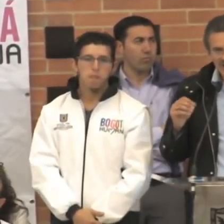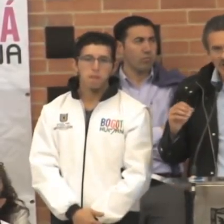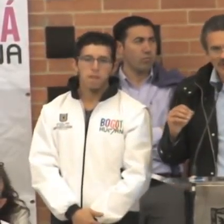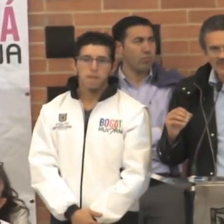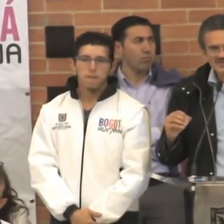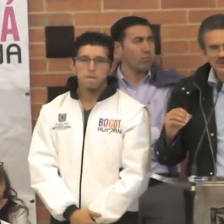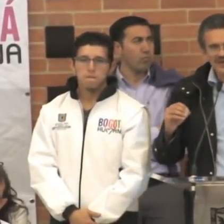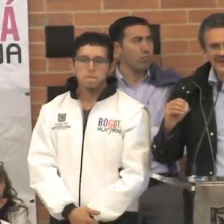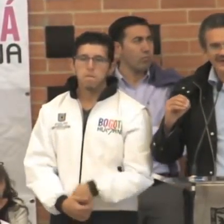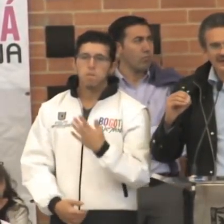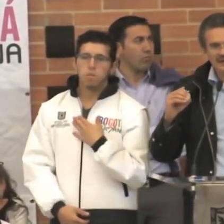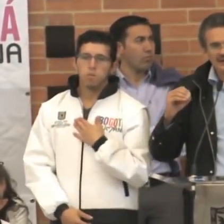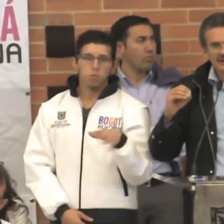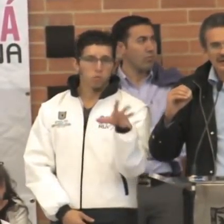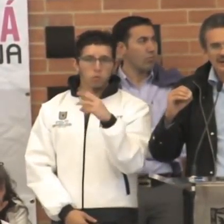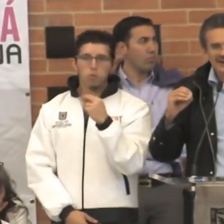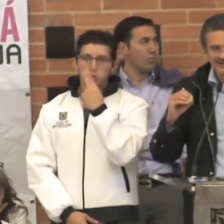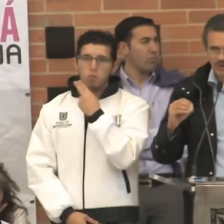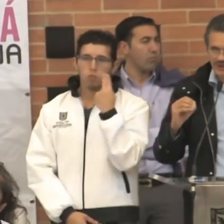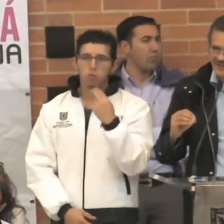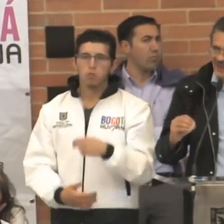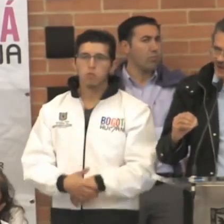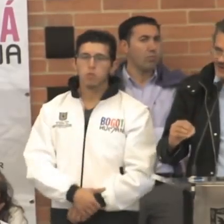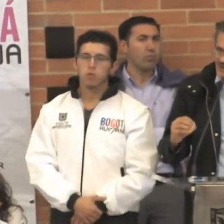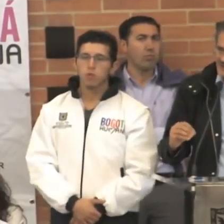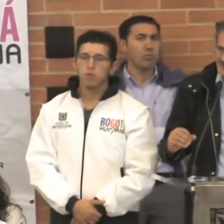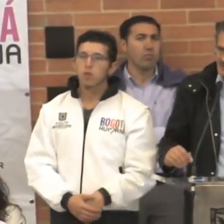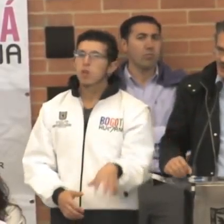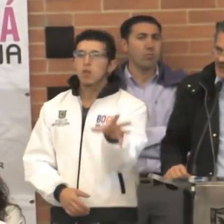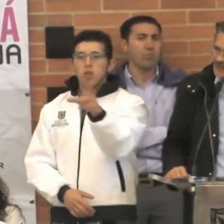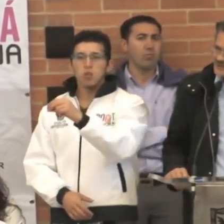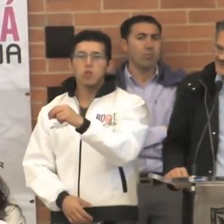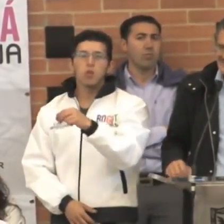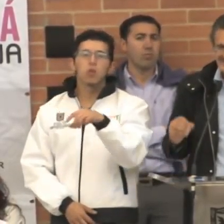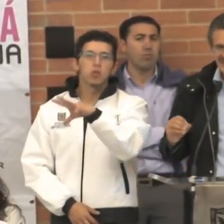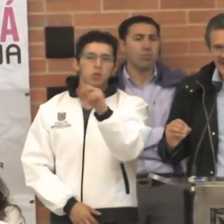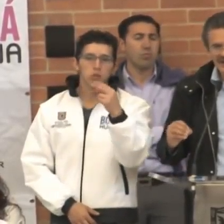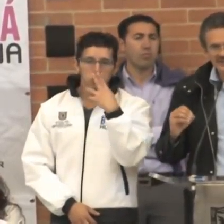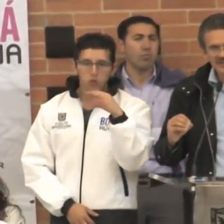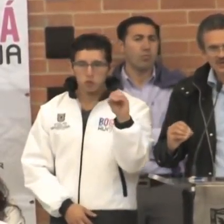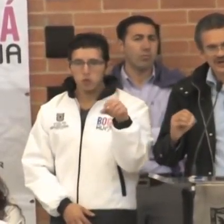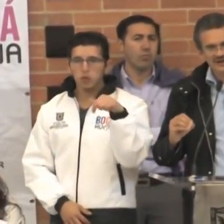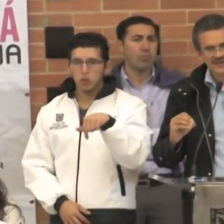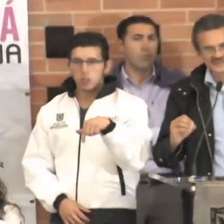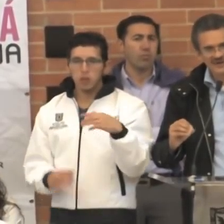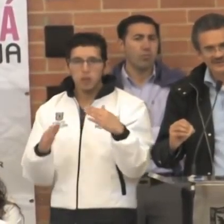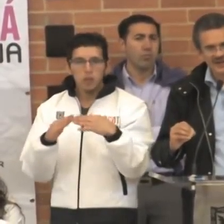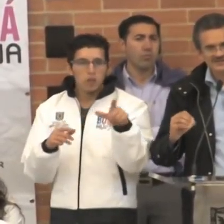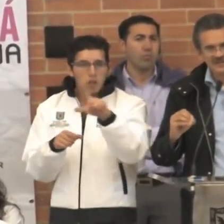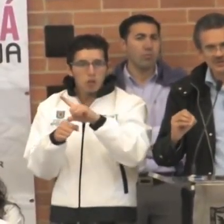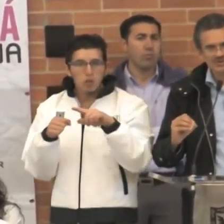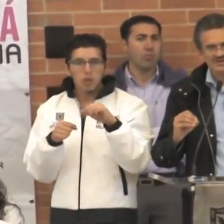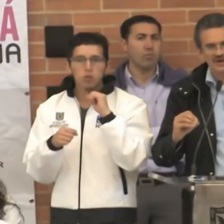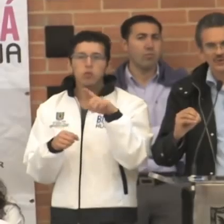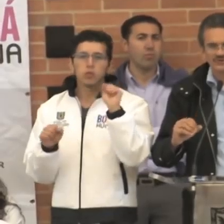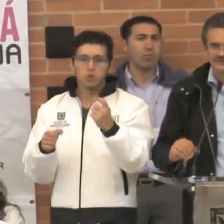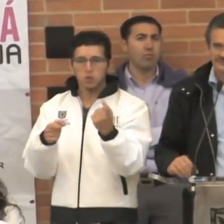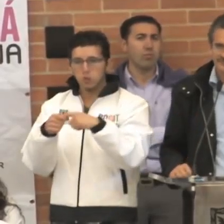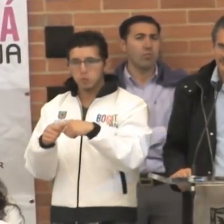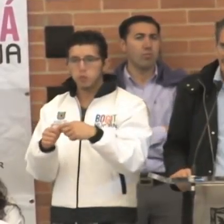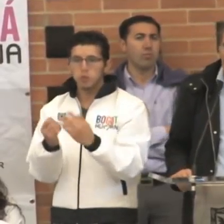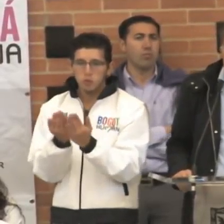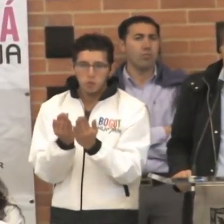Tenemos el compromiso de que la totalidad de los niños de esta zona sean atendidos en jardines infantiles dignos y